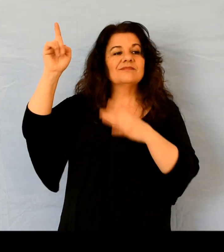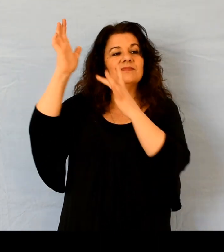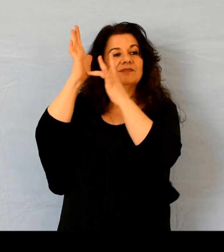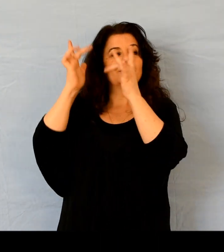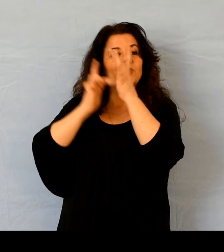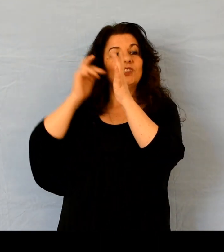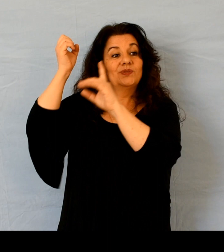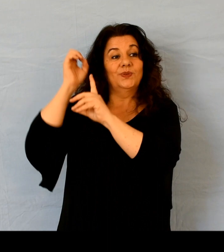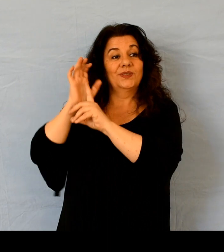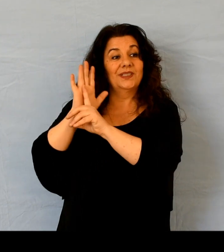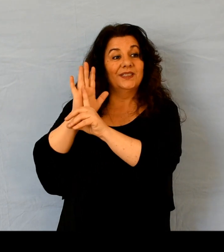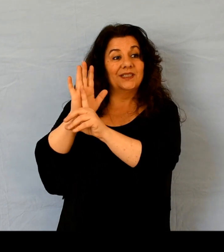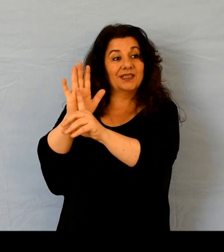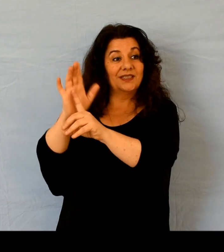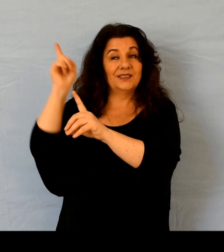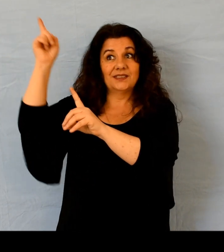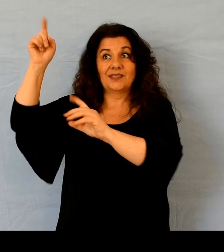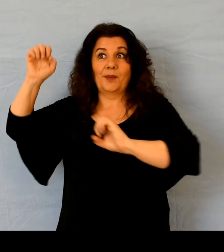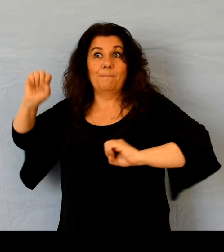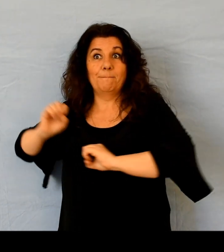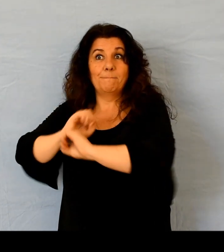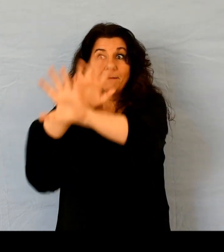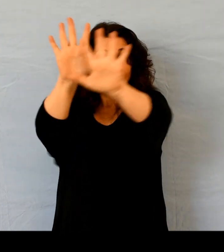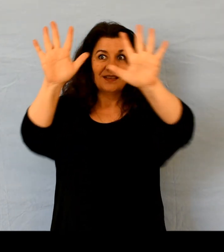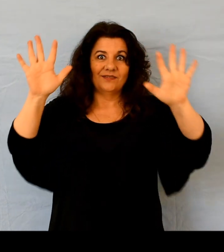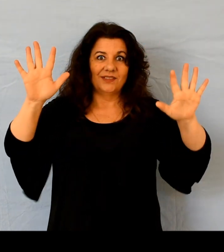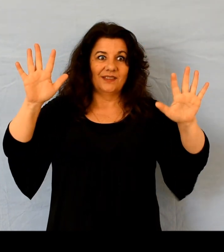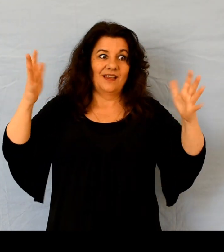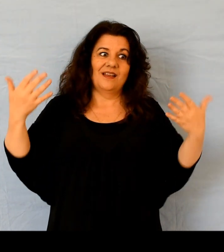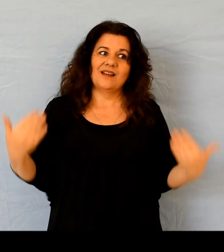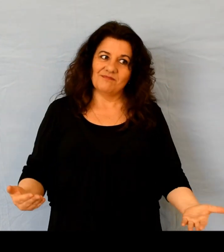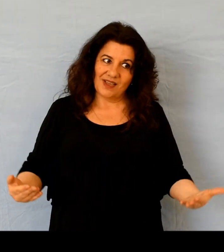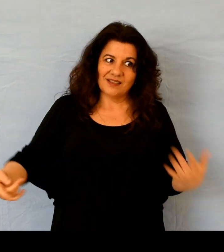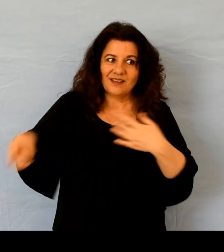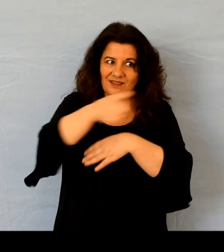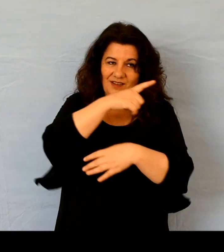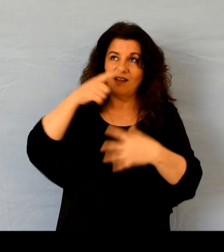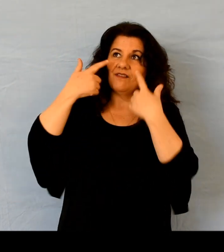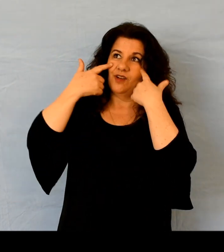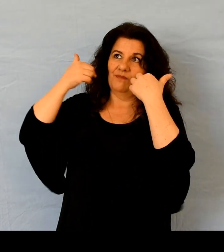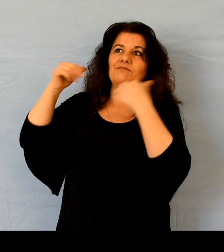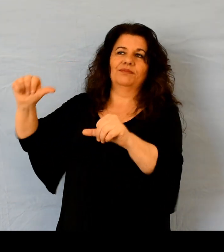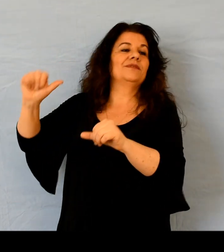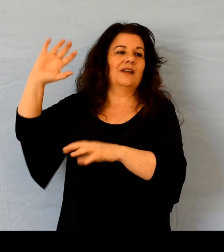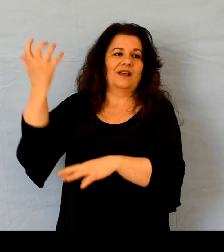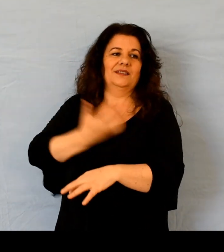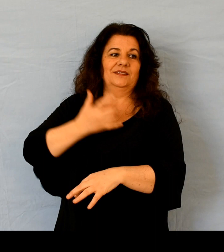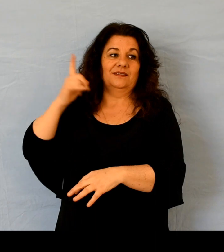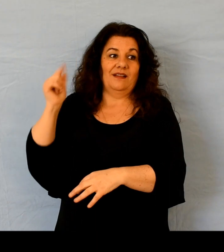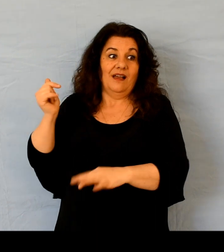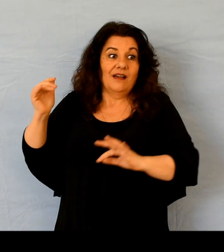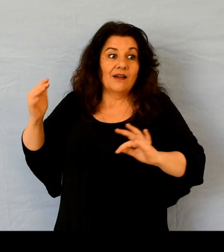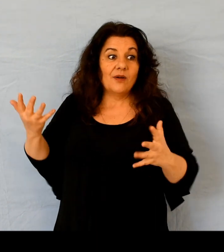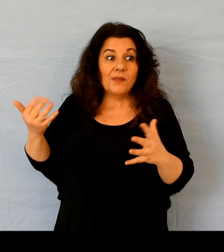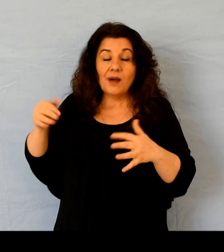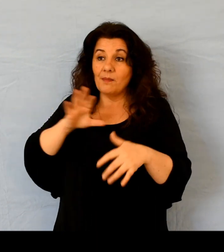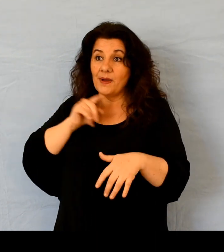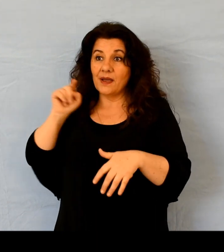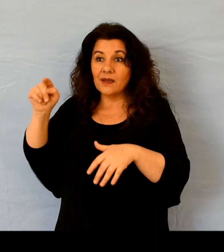Jésus, s'est manifesté. Il a détruit la mort et il a fait